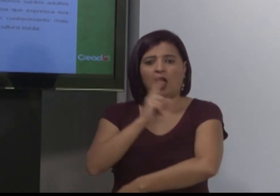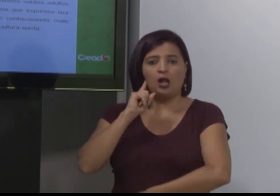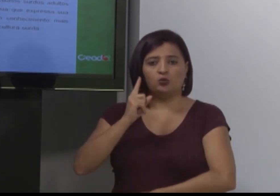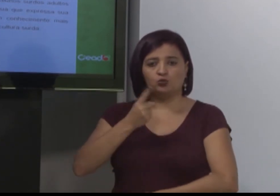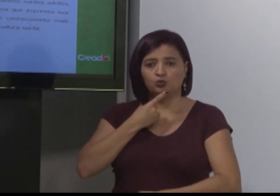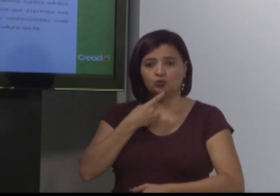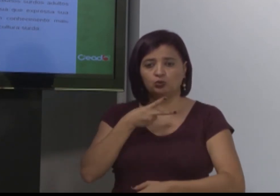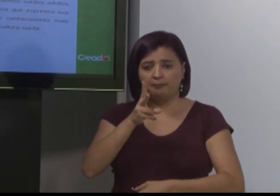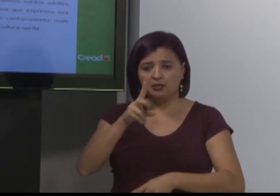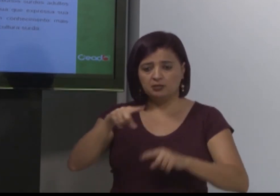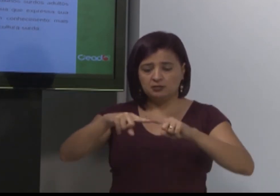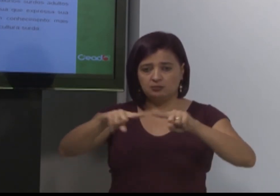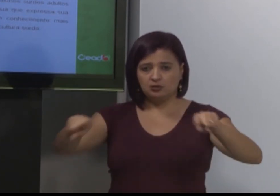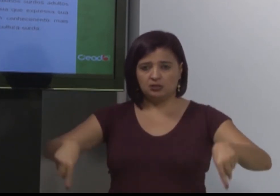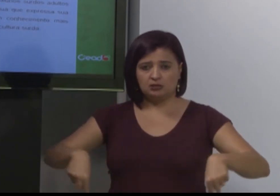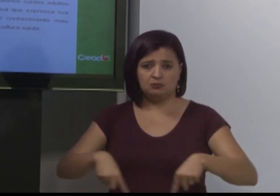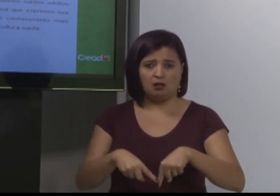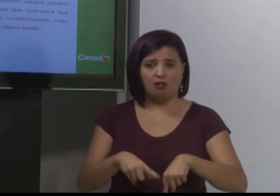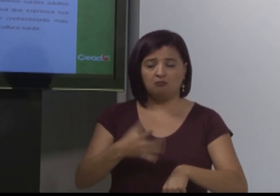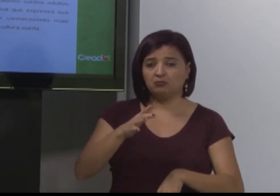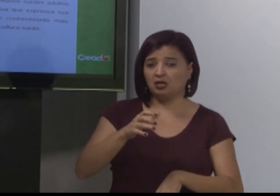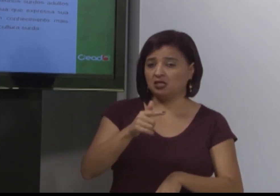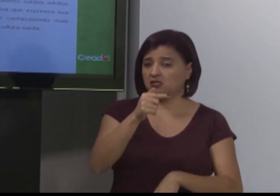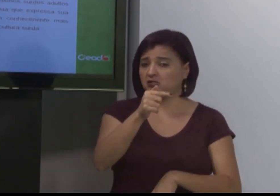Tem professores de Libras que têm